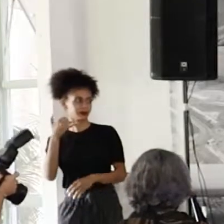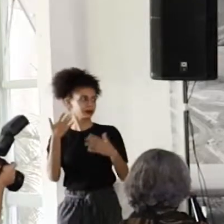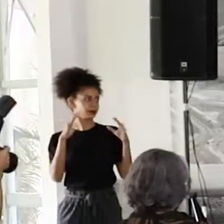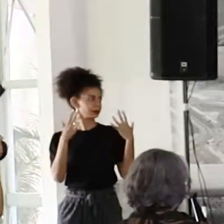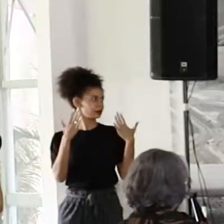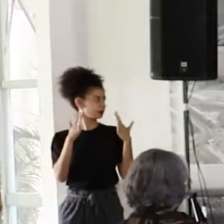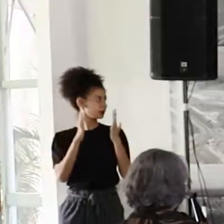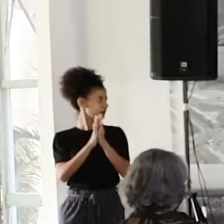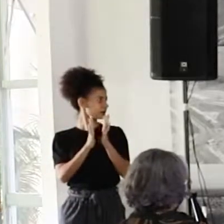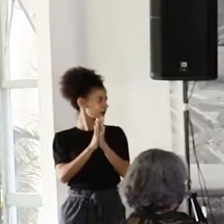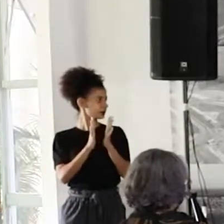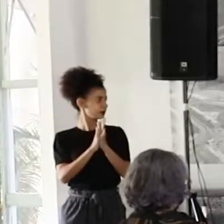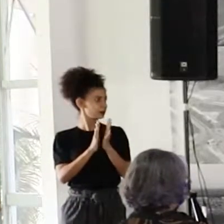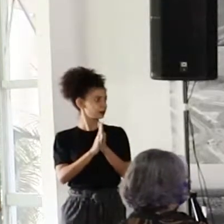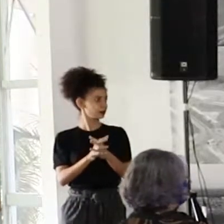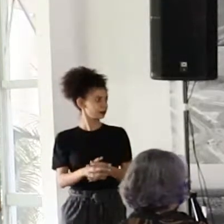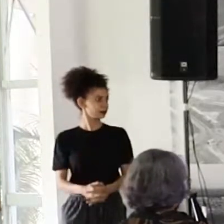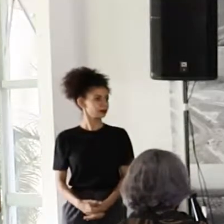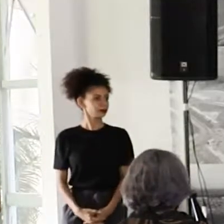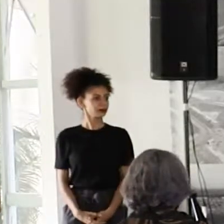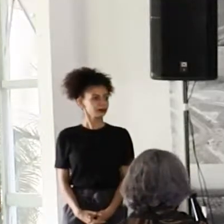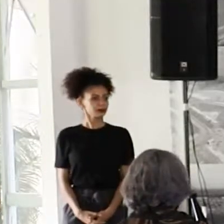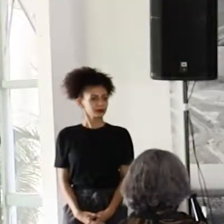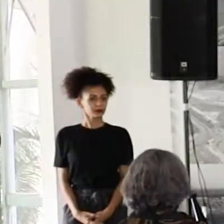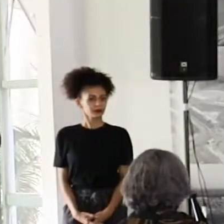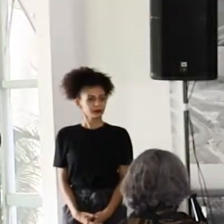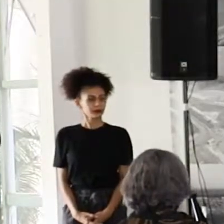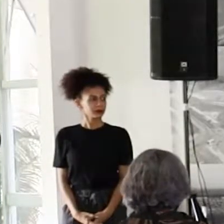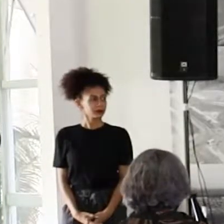e o senador izalci Lucas